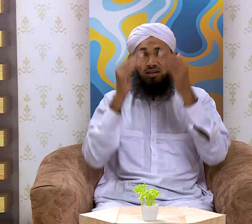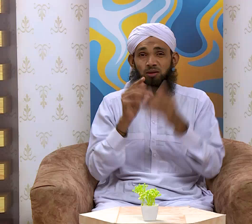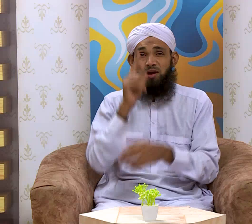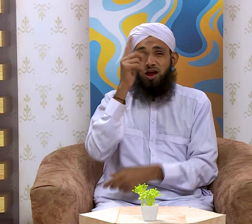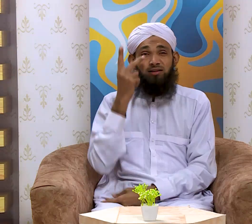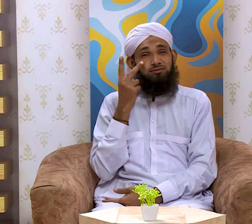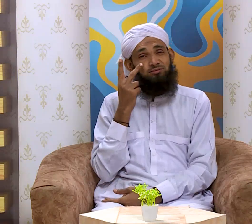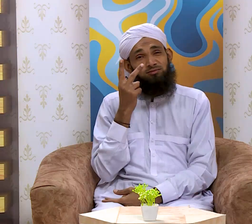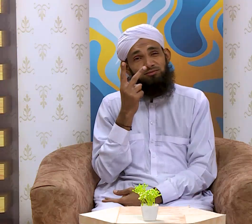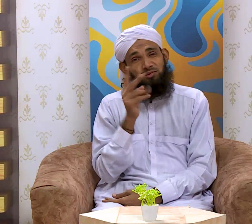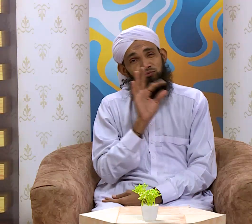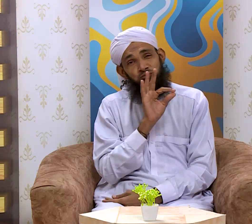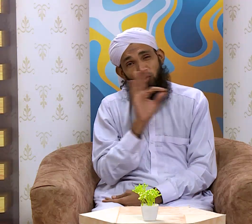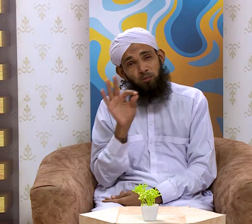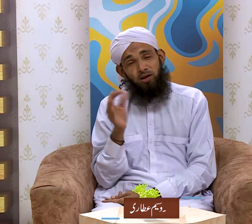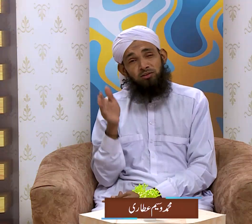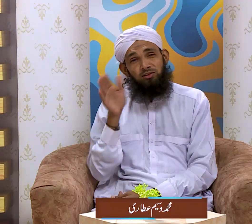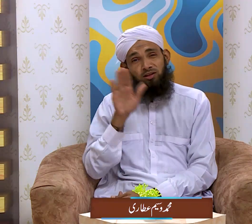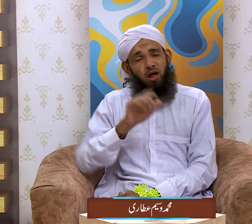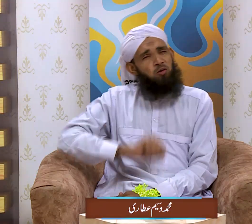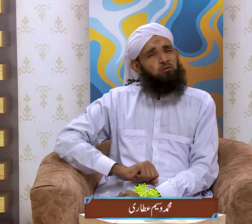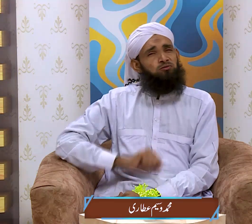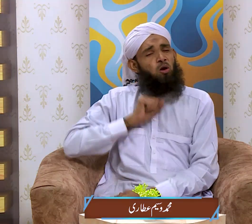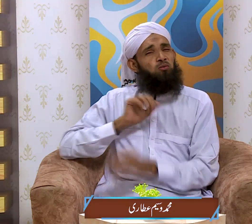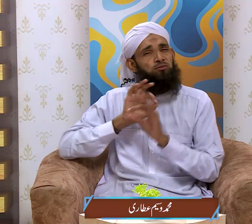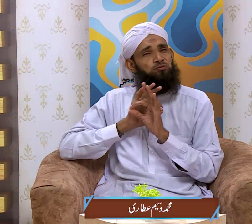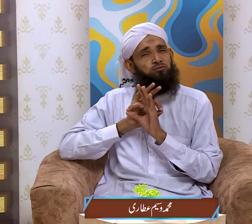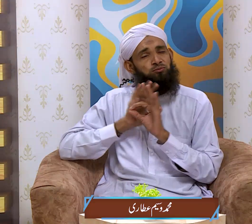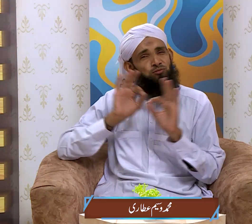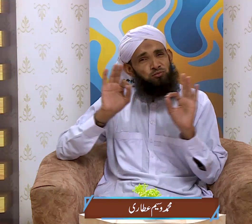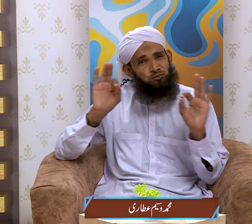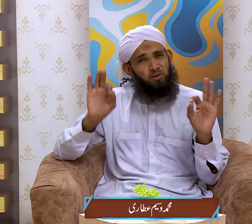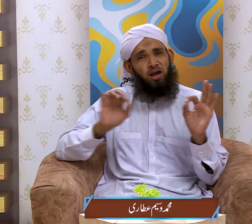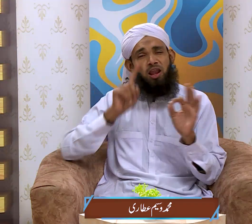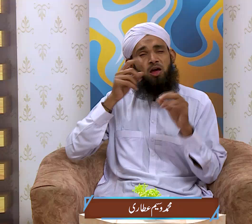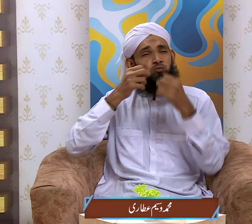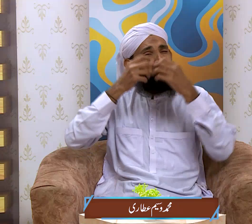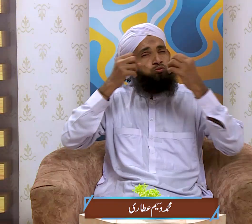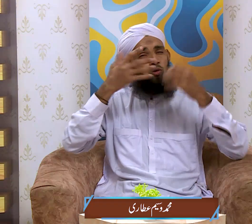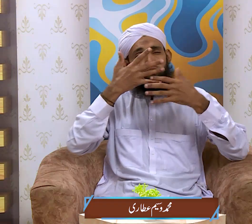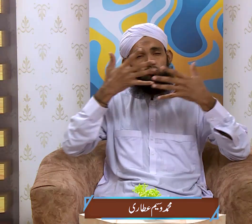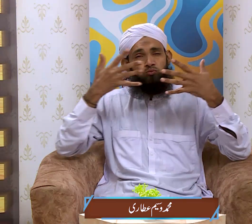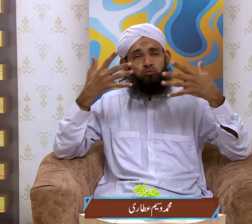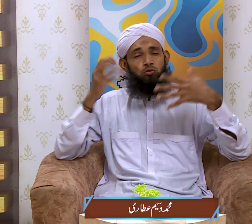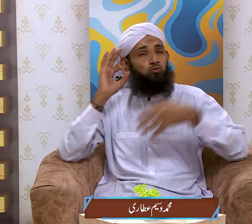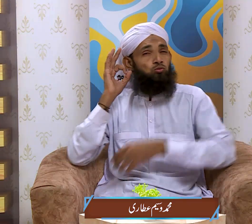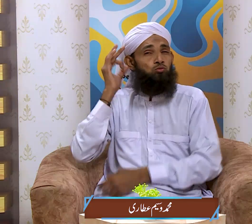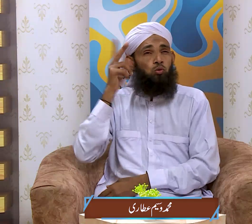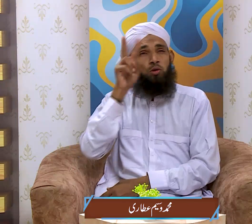یاب ہو کر اور اچھی طرح سیر فرما کر اور اللہ پاک کی روشن نشانیوں کا معائنہ اور مشاہدہ فرما